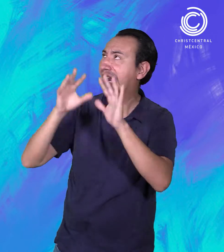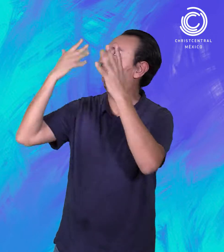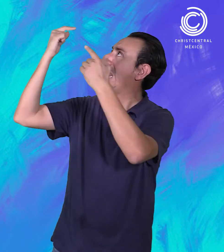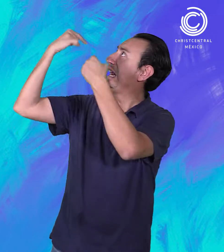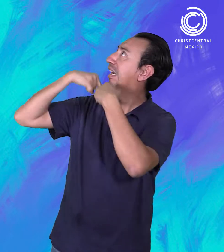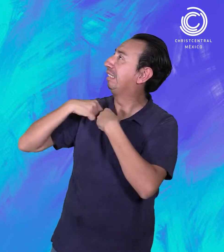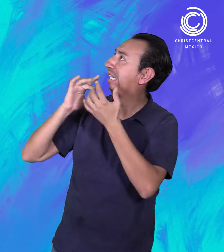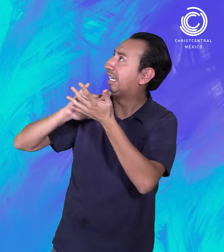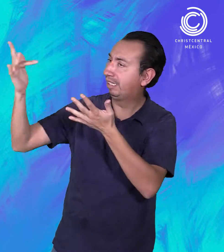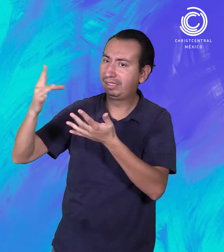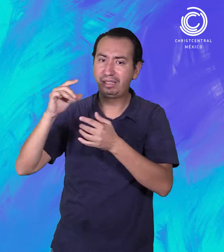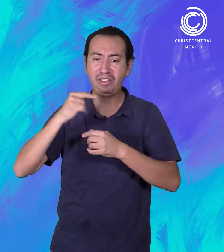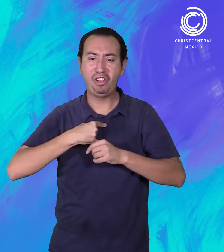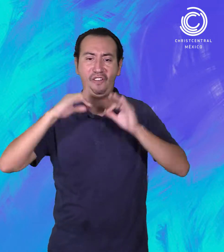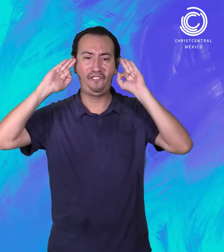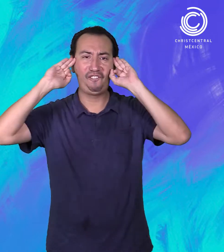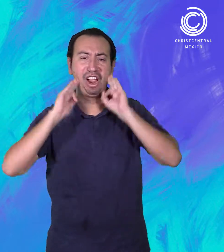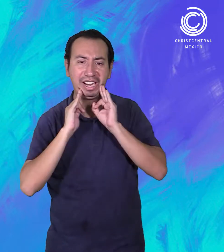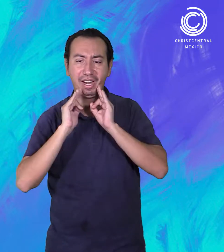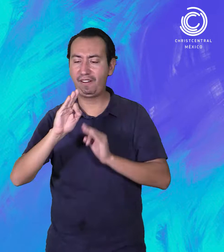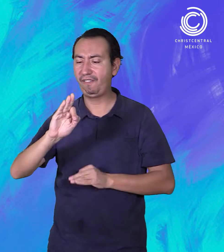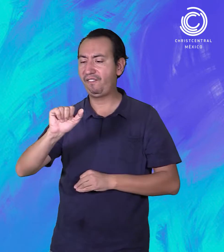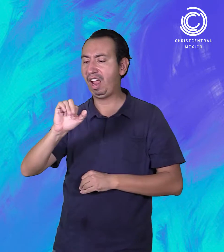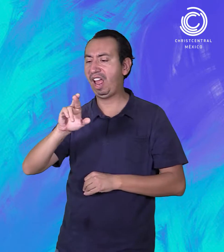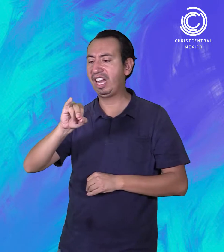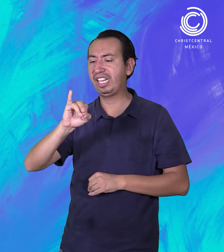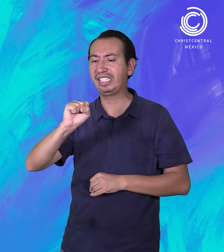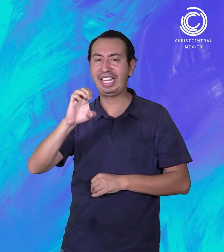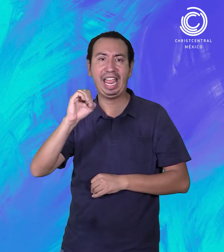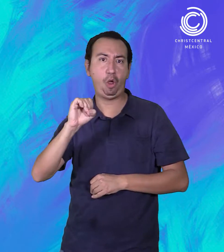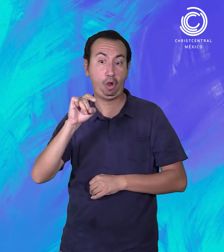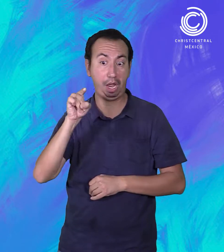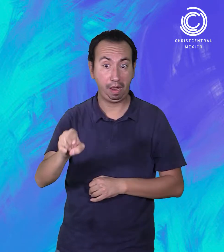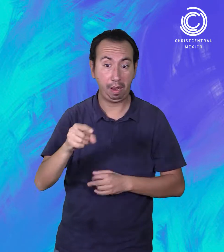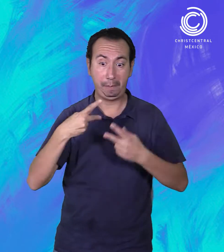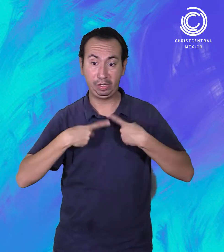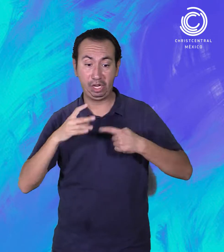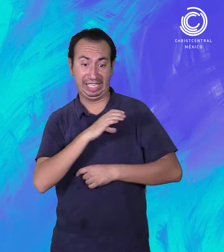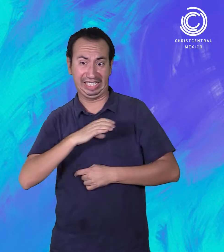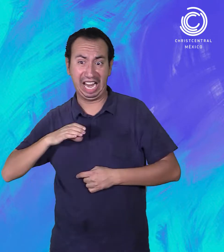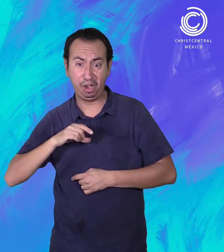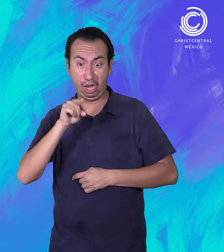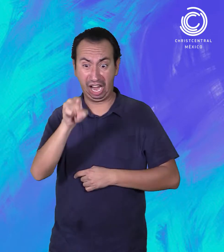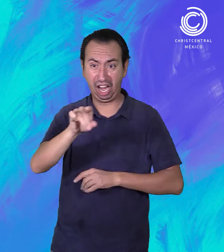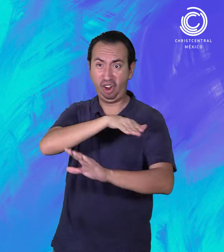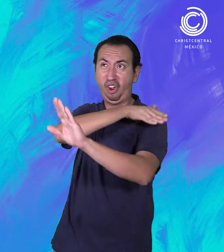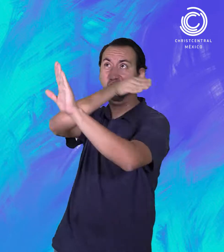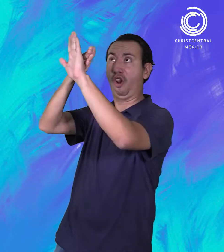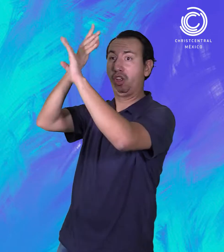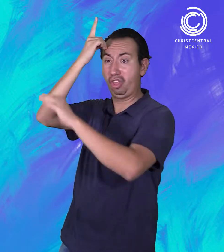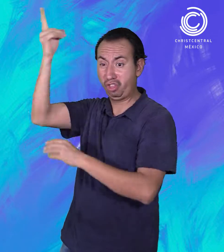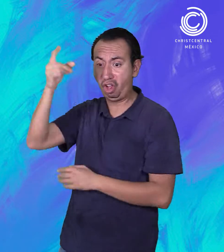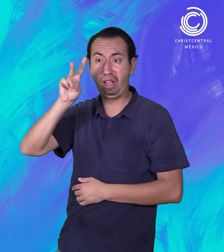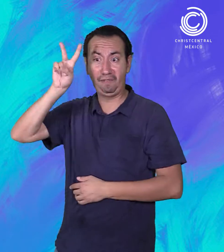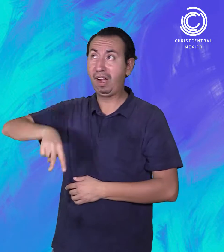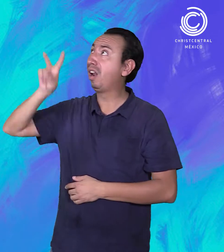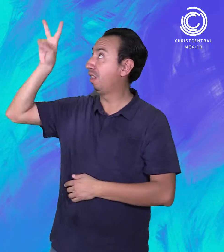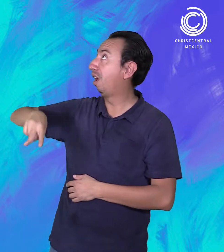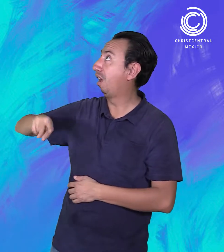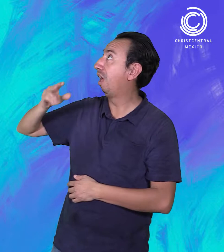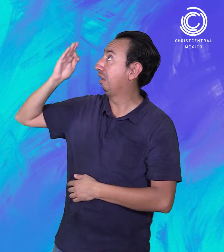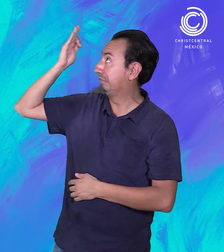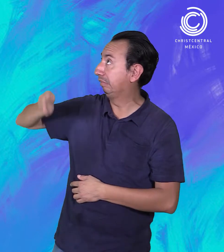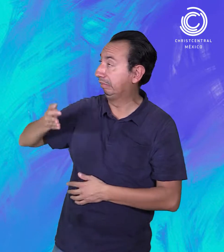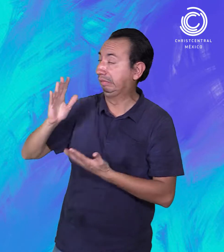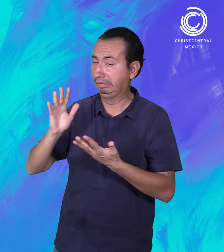tan fariseo, que pensaba que los cristianos, los creyentes en Cristo, estaban en contra realmente de Dios. Jesús